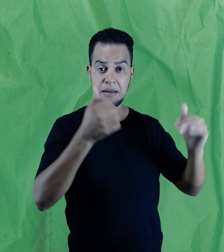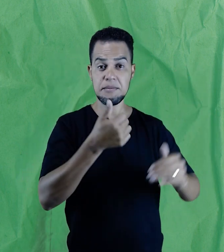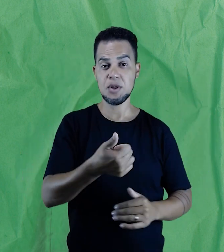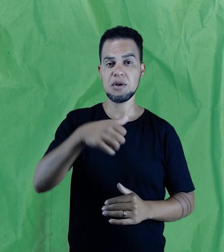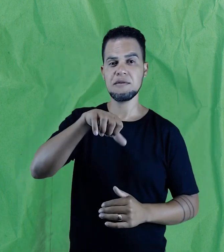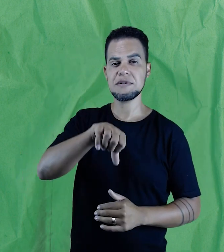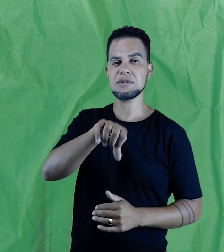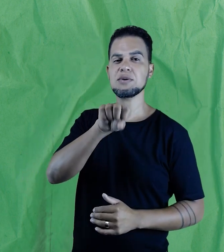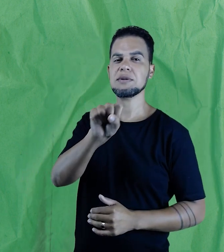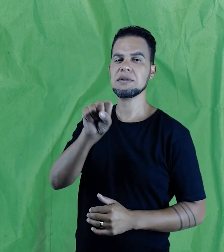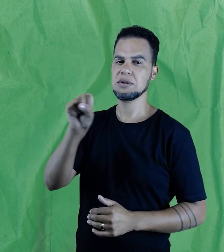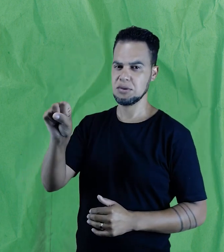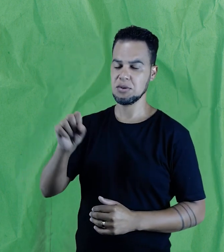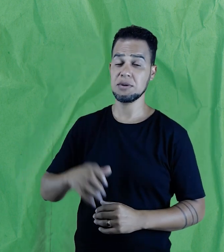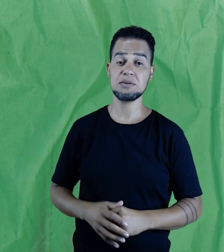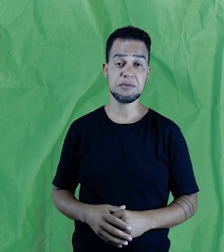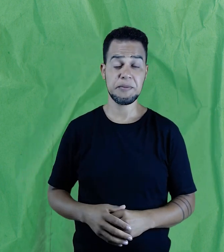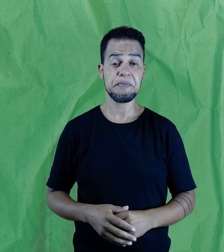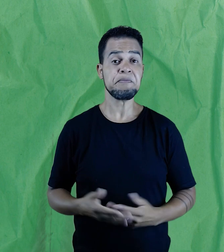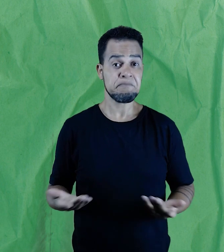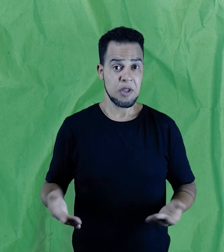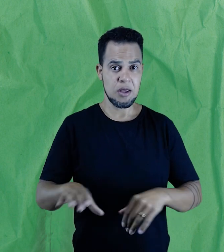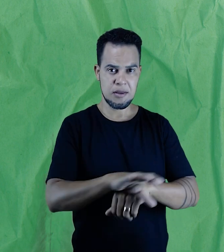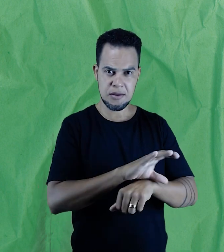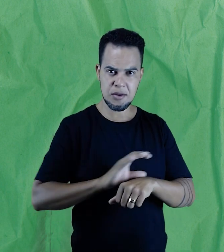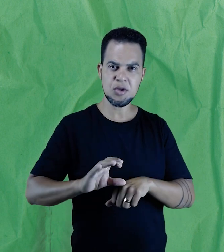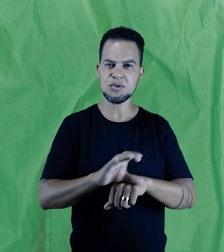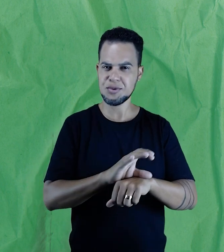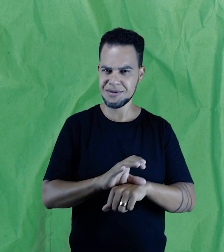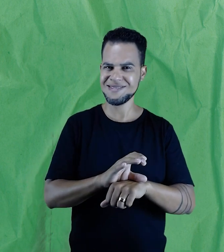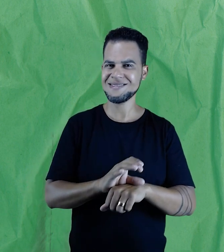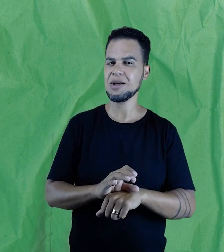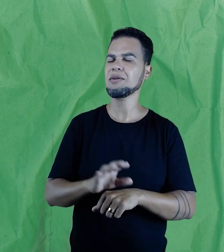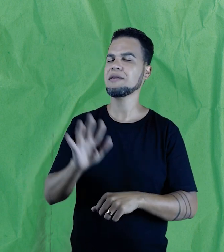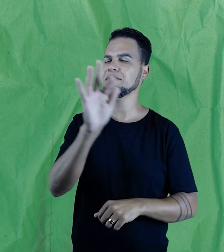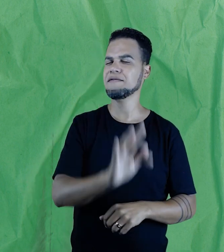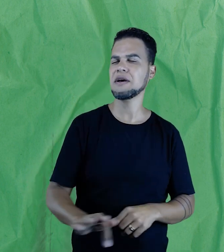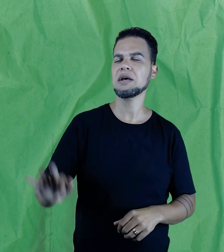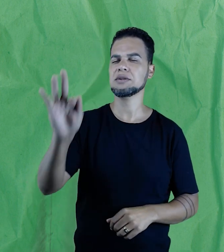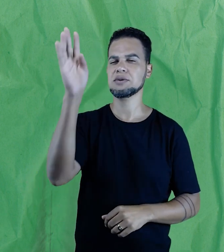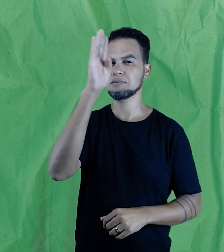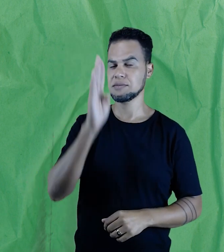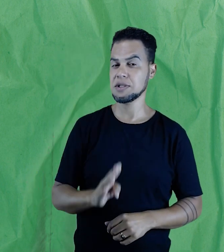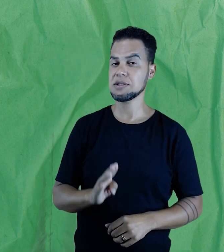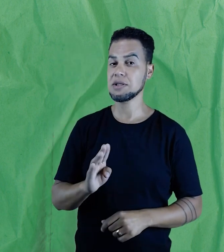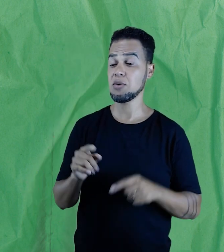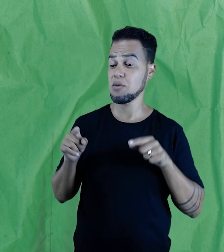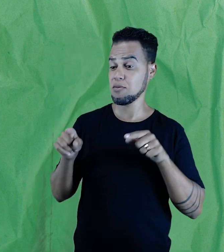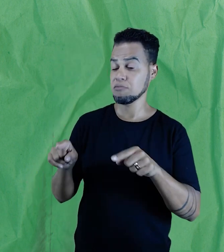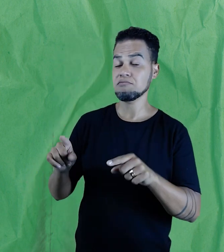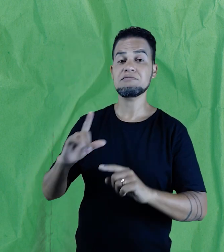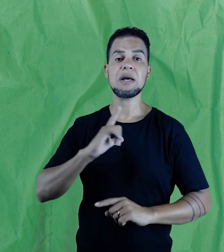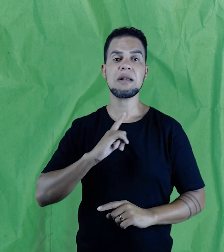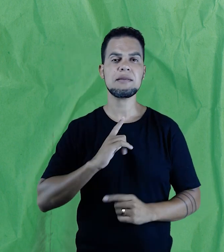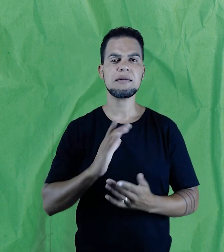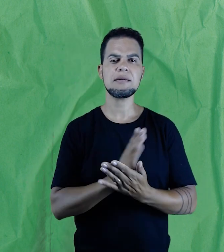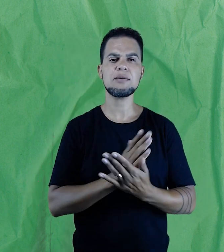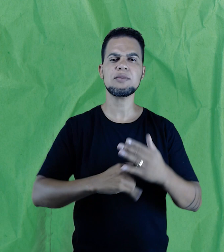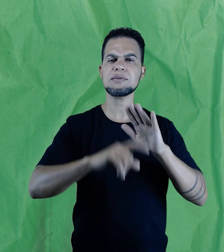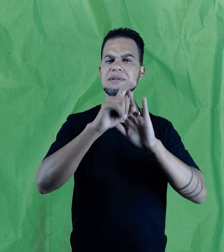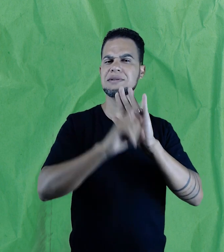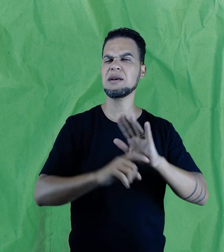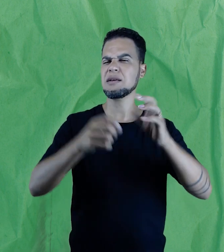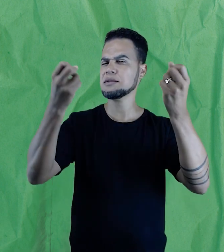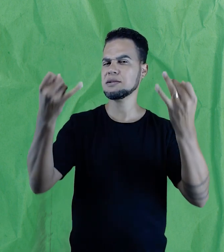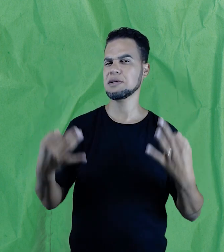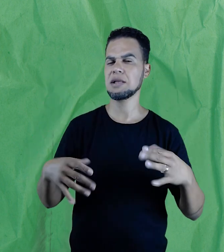de 1988. Então, a Constituição da República Federativa do Brasil traz alguns textos